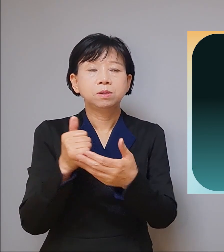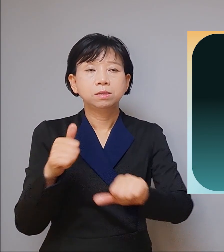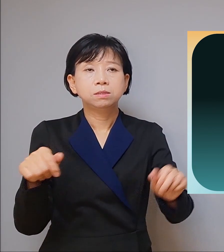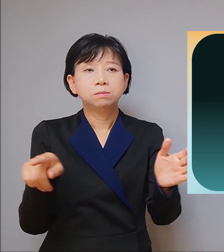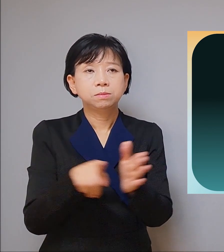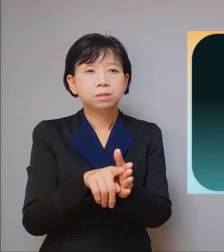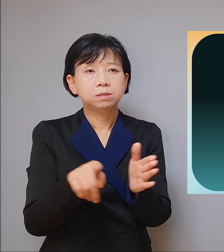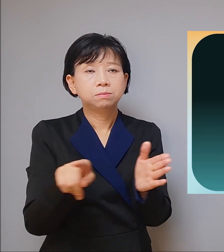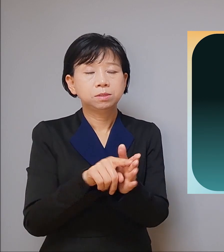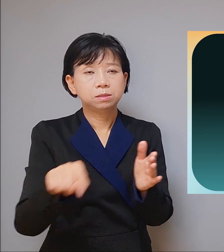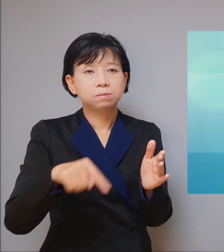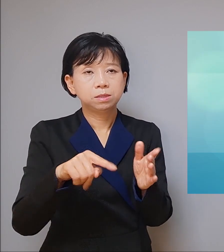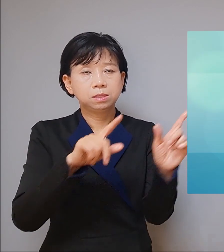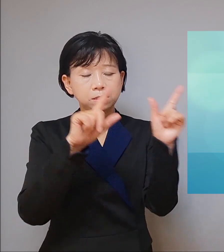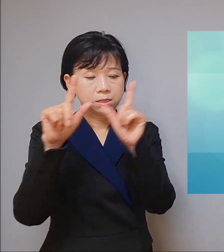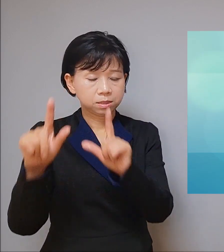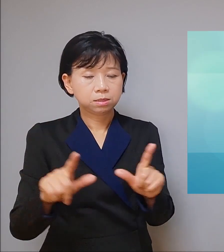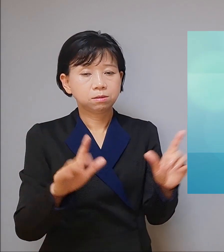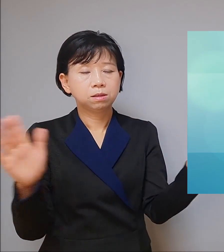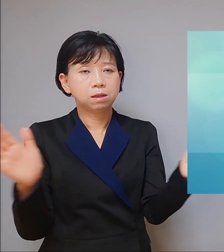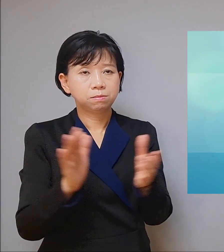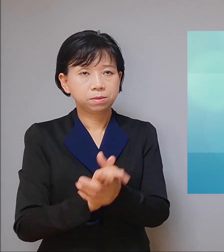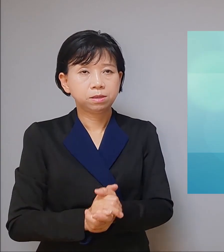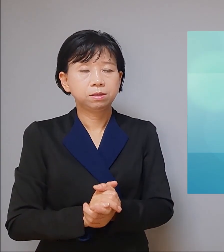것이라. 아멘.